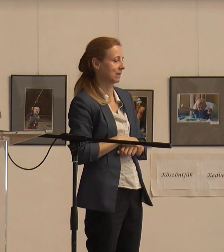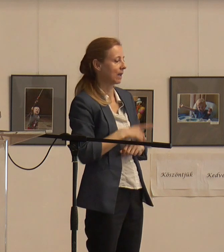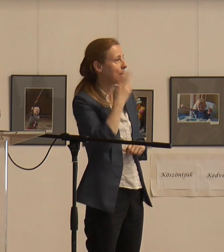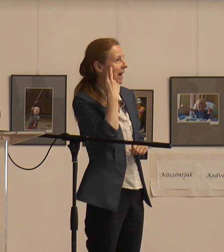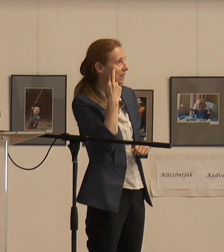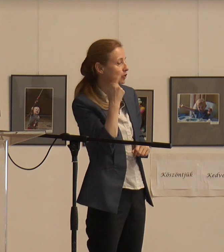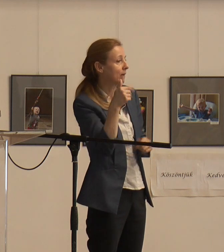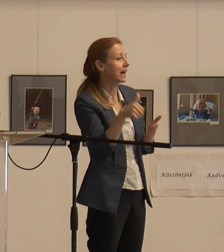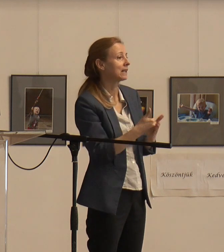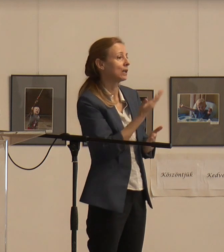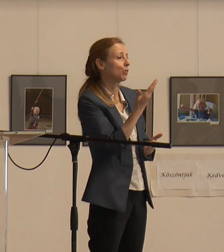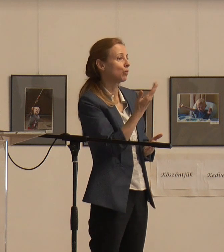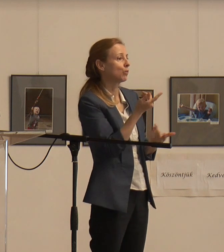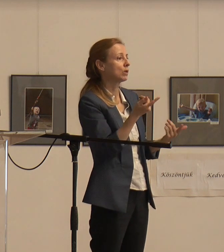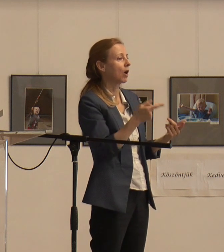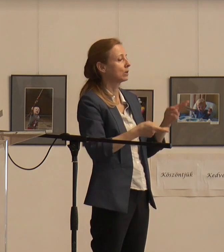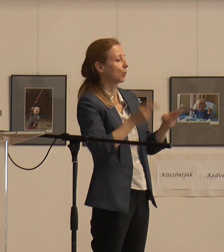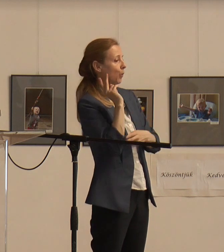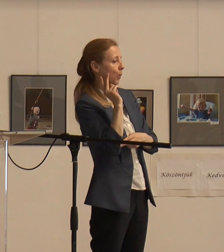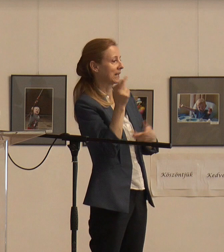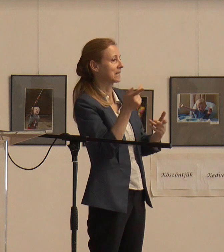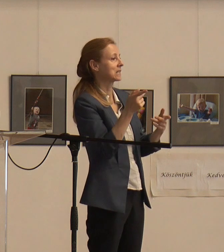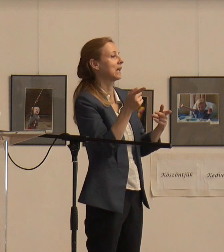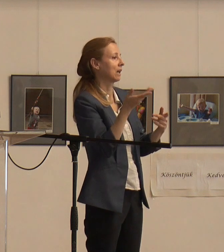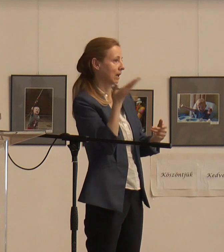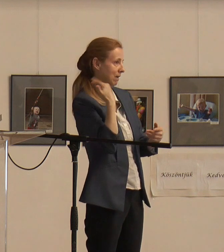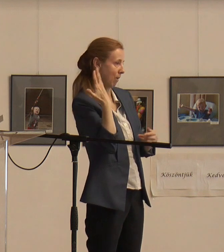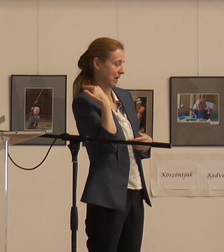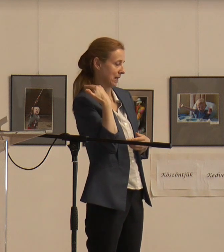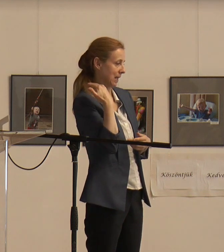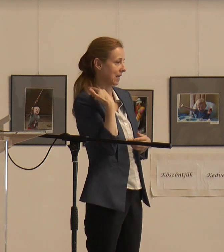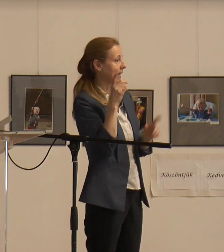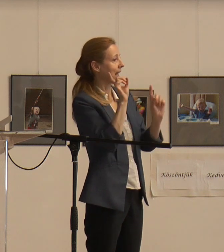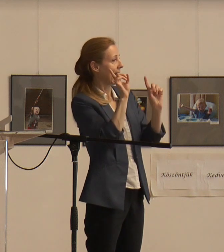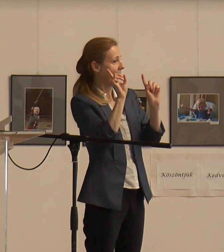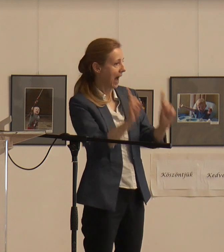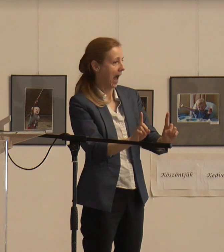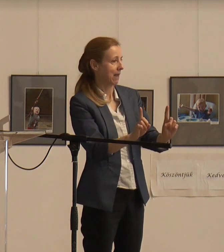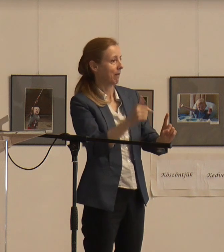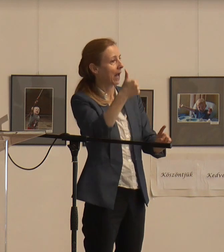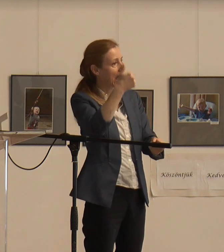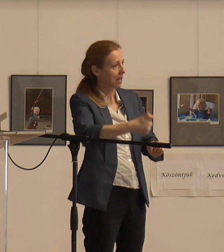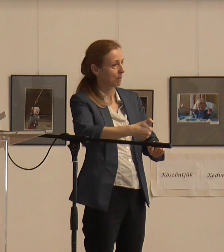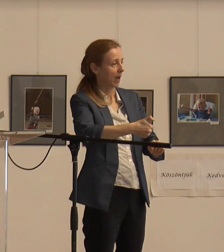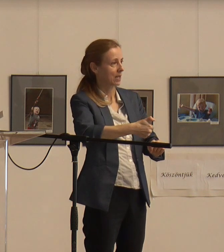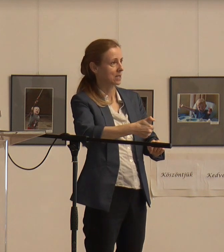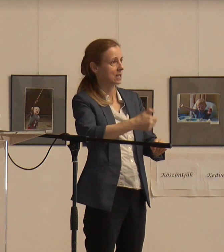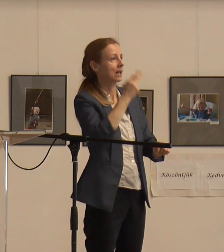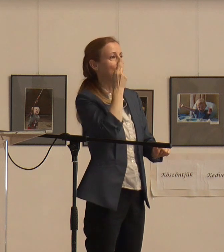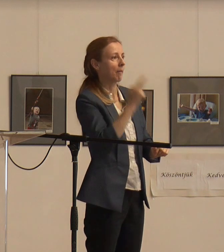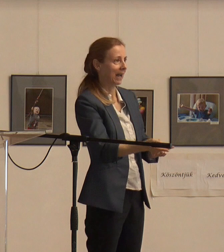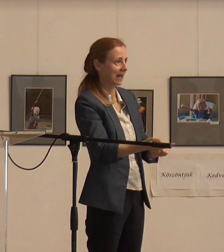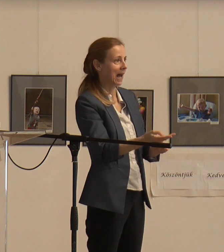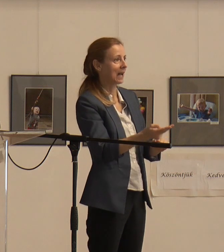megismerni újat, őrizni, mi régi. Állj meg itt egy percet,